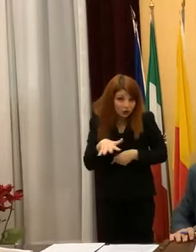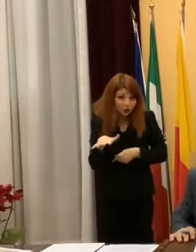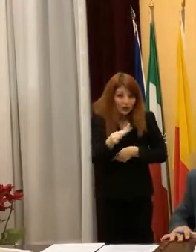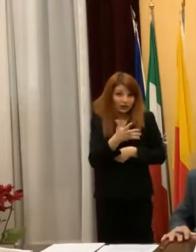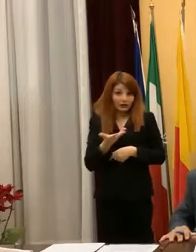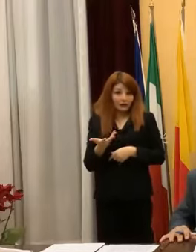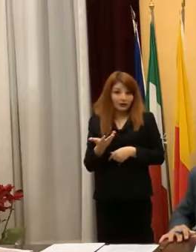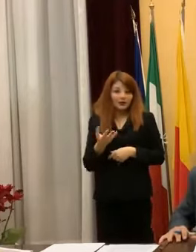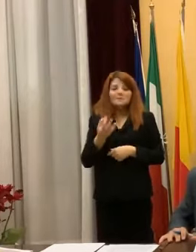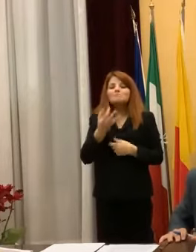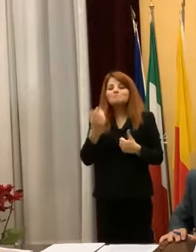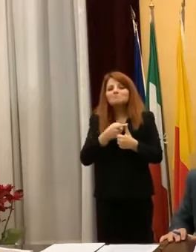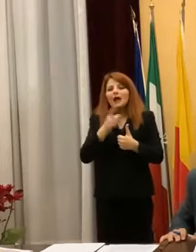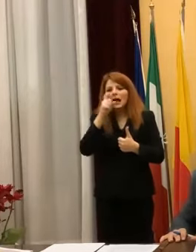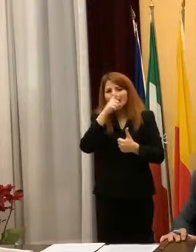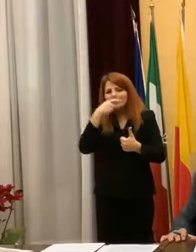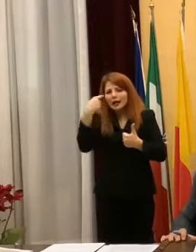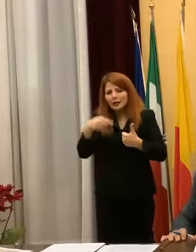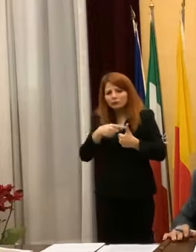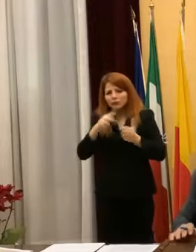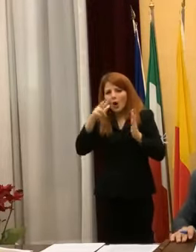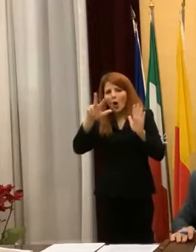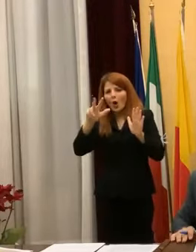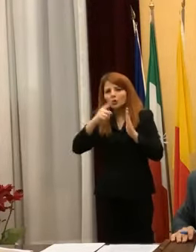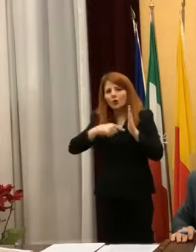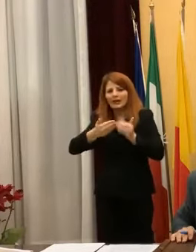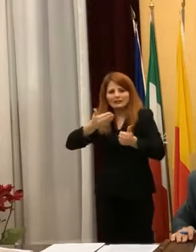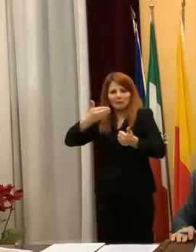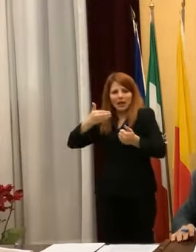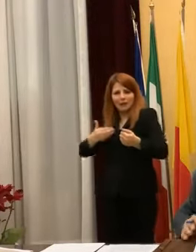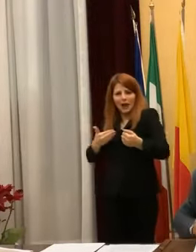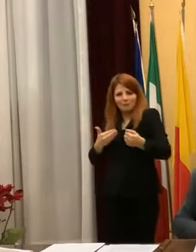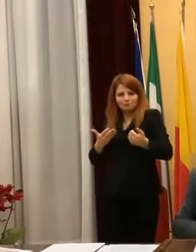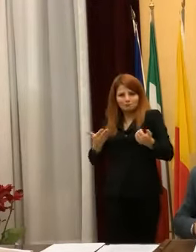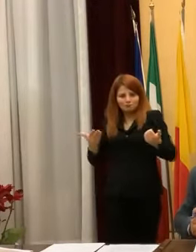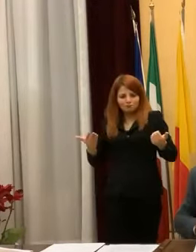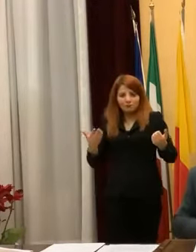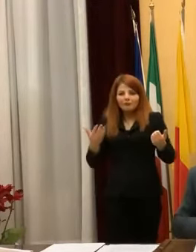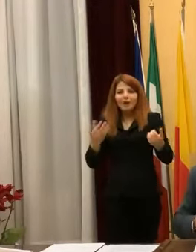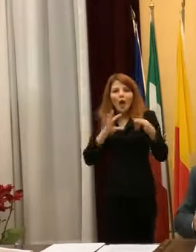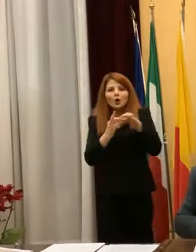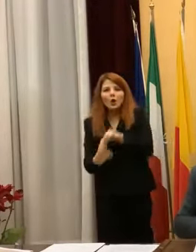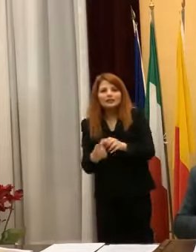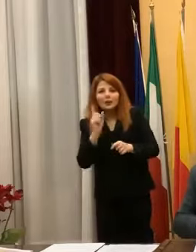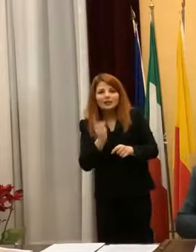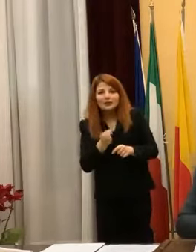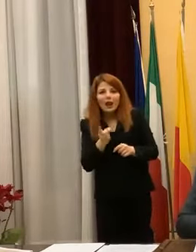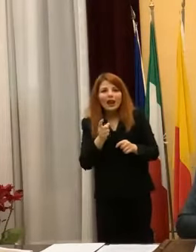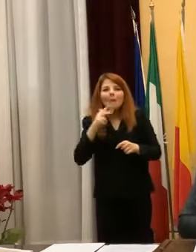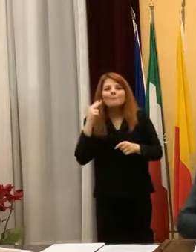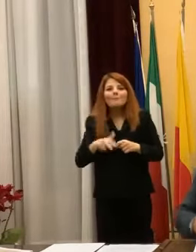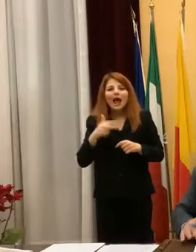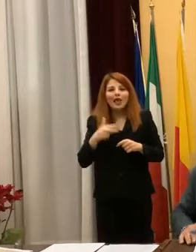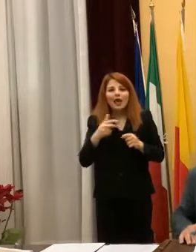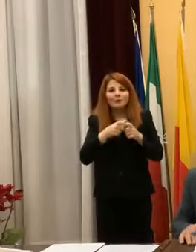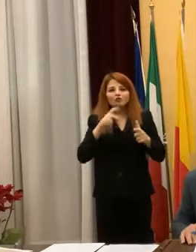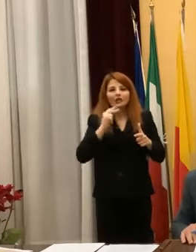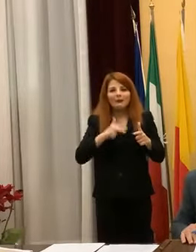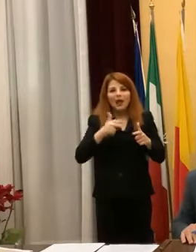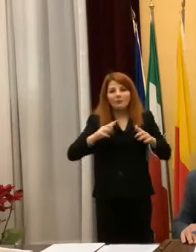Come dici? Catania sì, e noi no. Nel momento in cui la pandemia